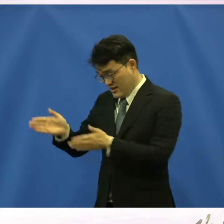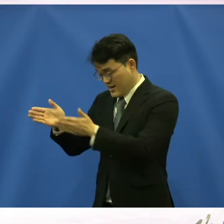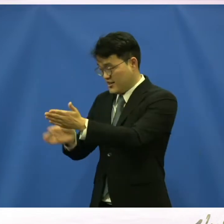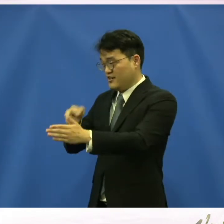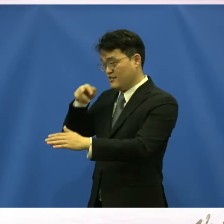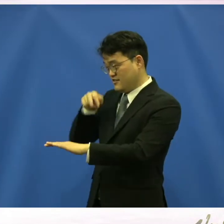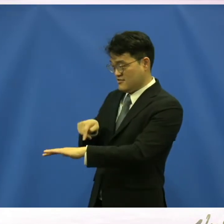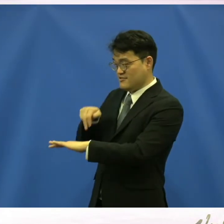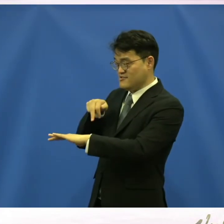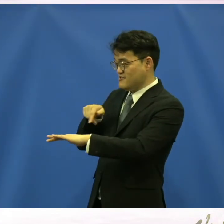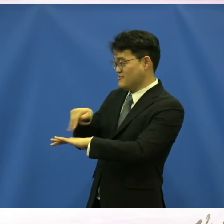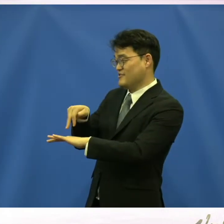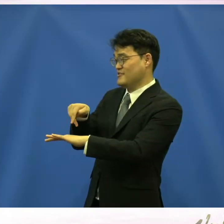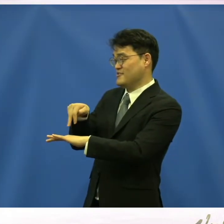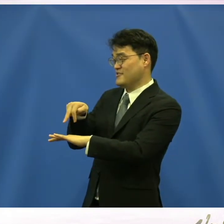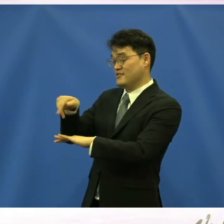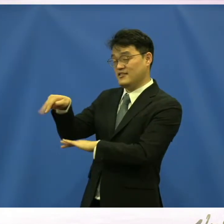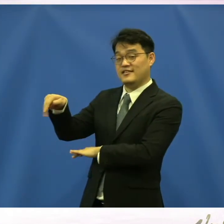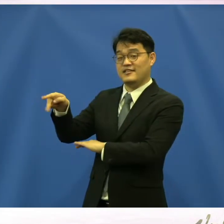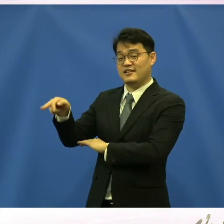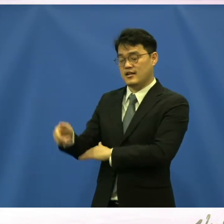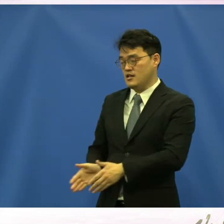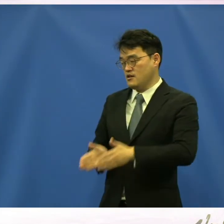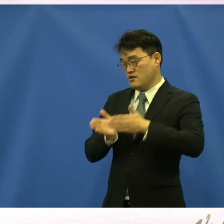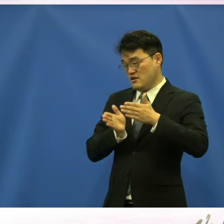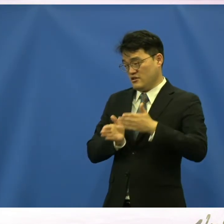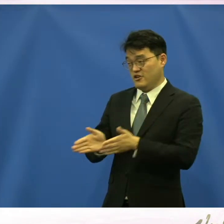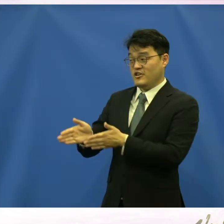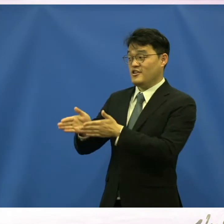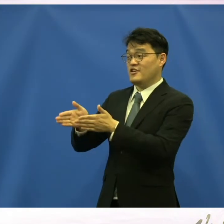길을 가리 이 길은 영광의 길.